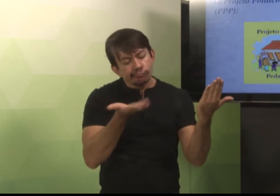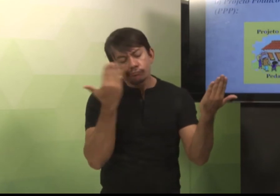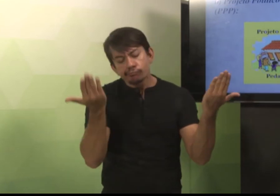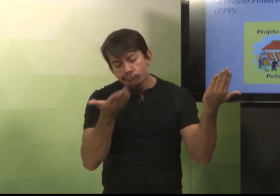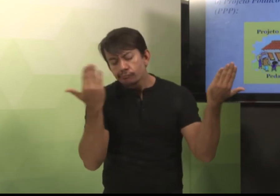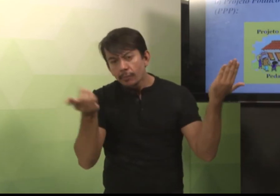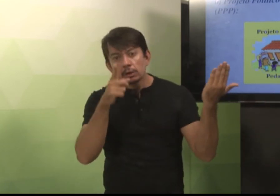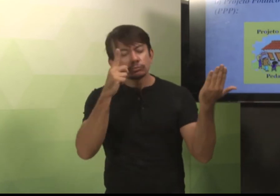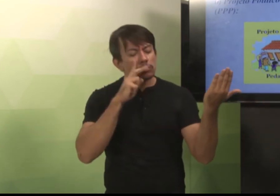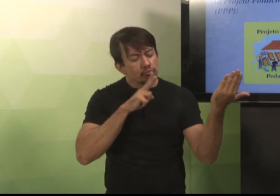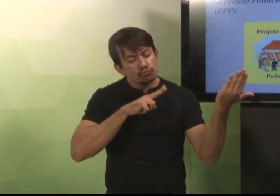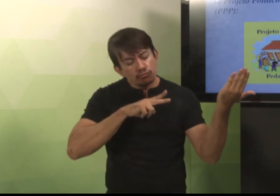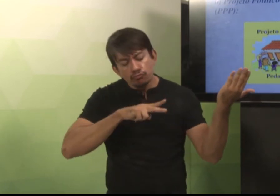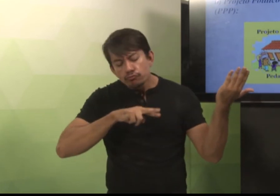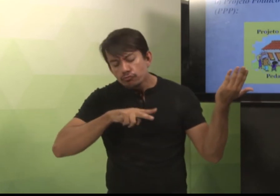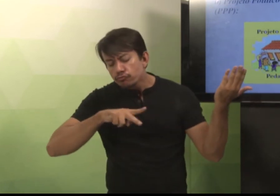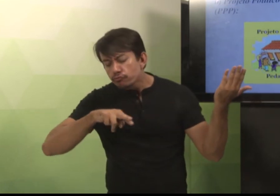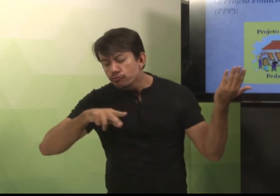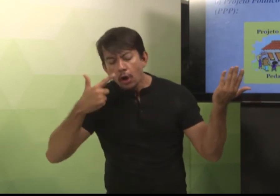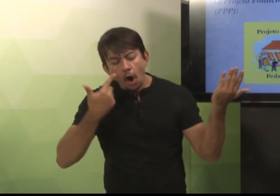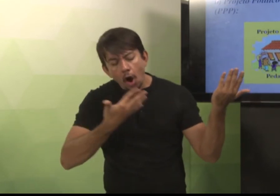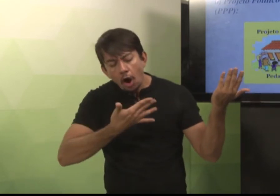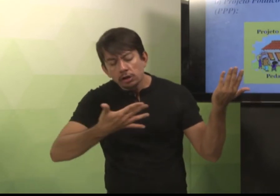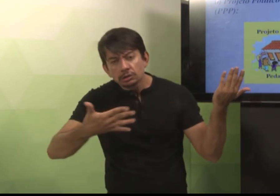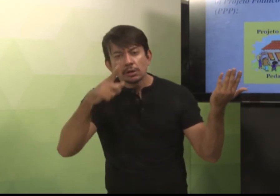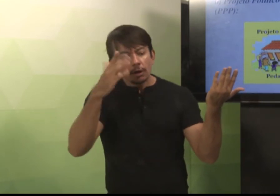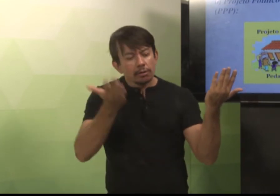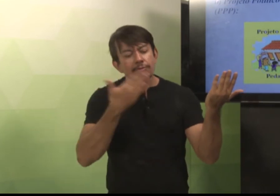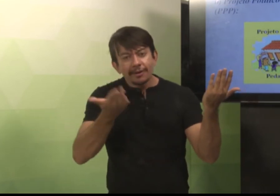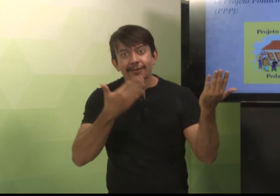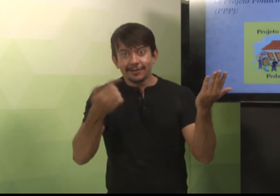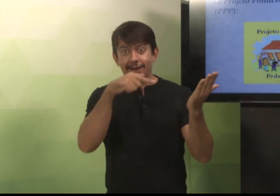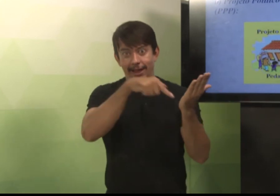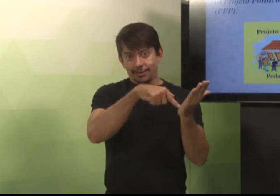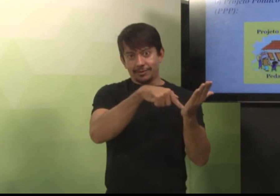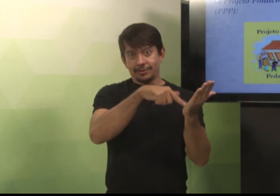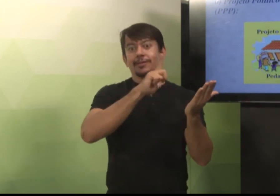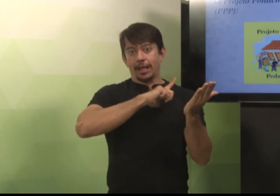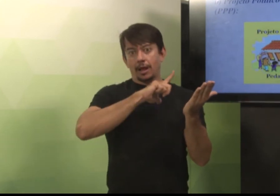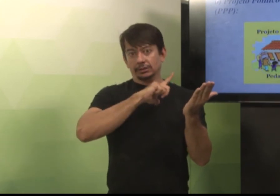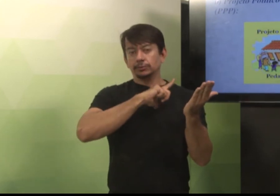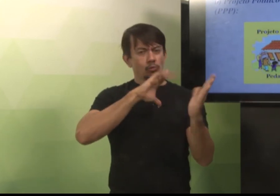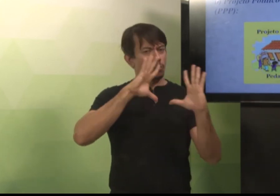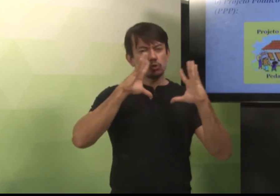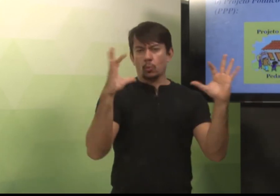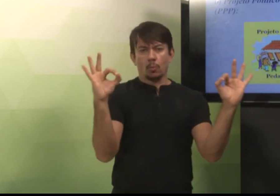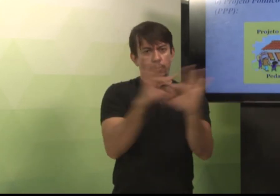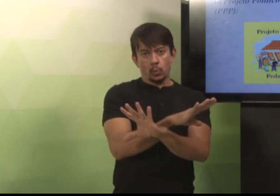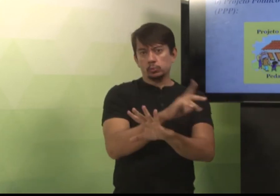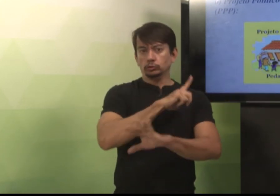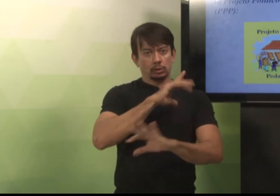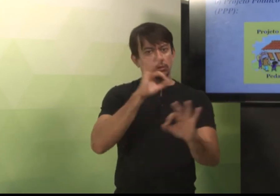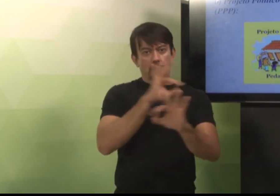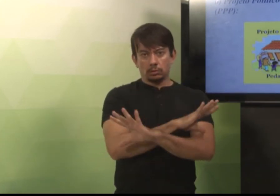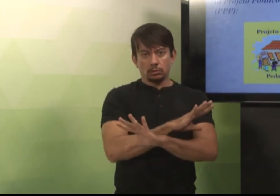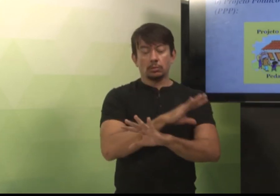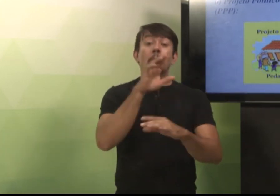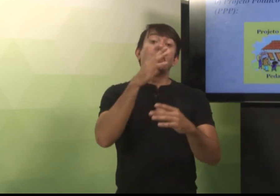da escola, leia-o. Há vários aspectos, você pode ver todos. Ali tem tudo sobre a